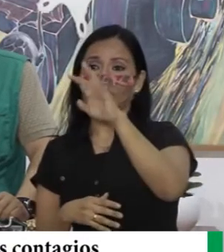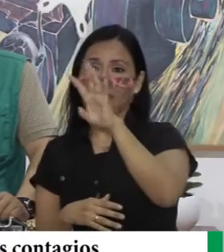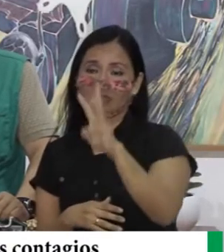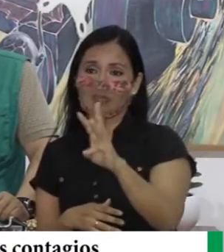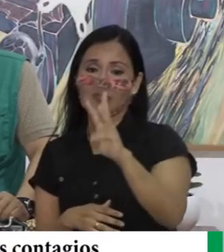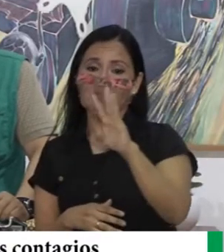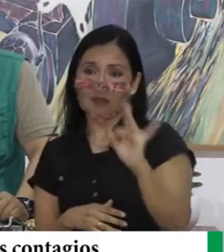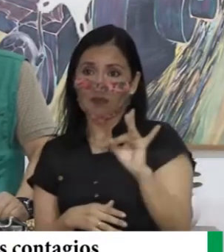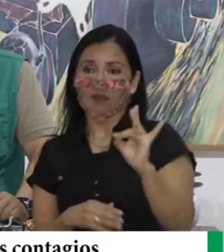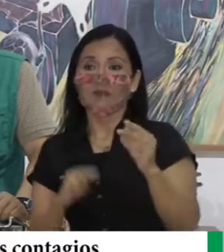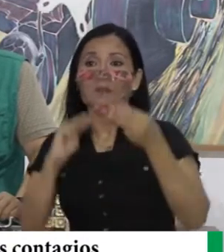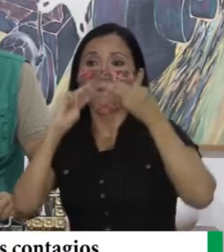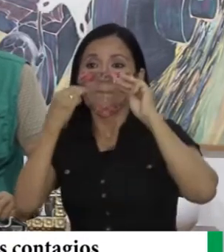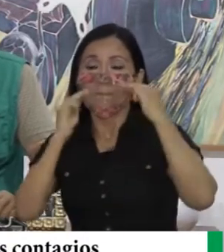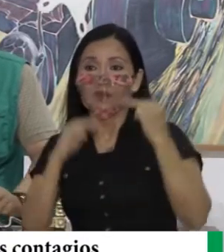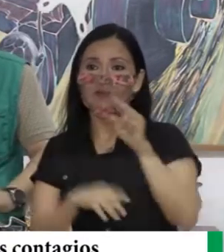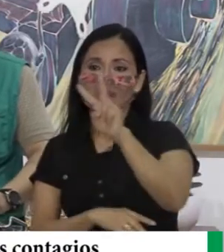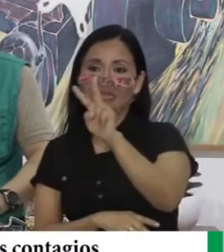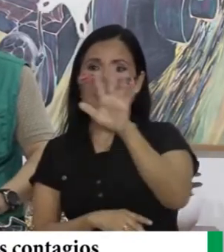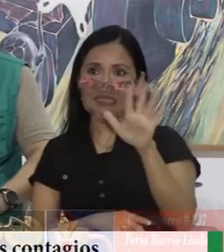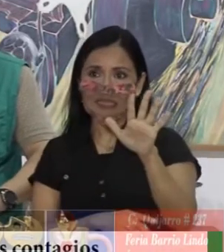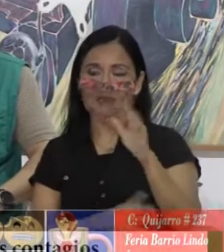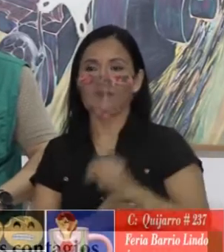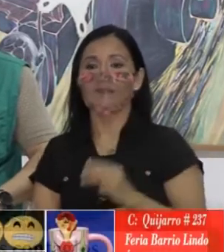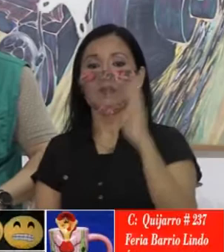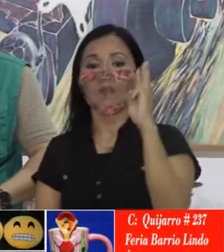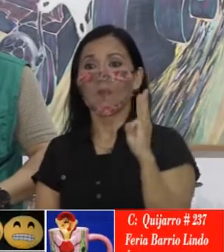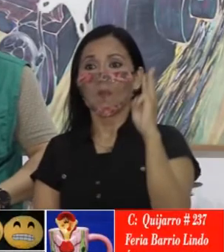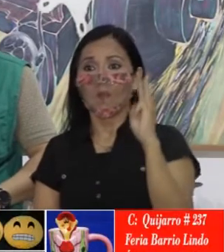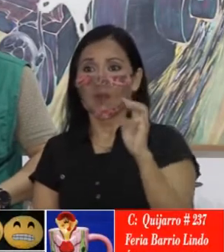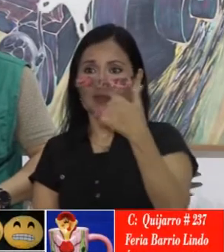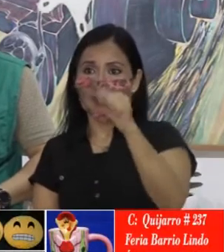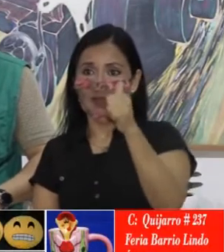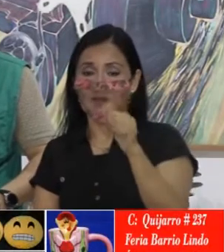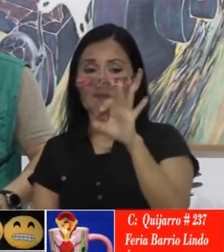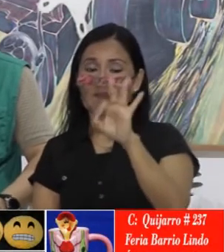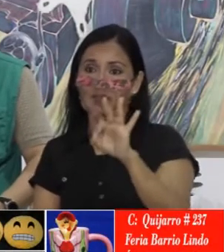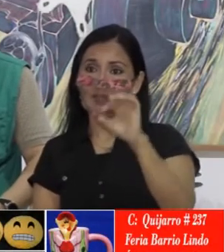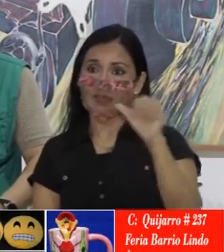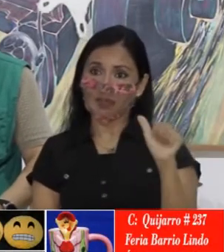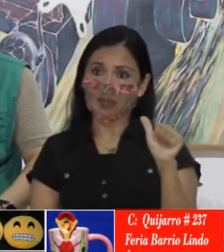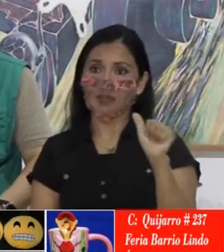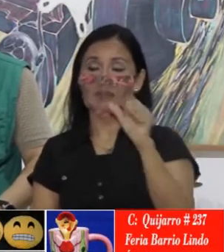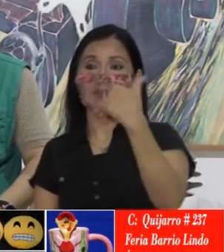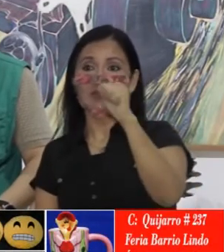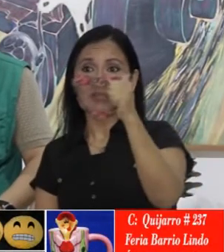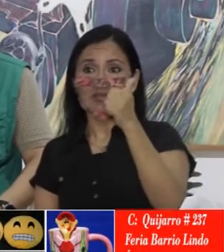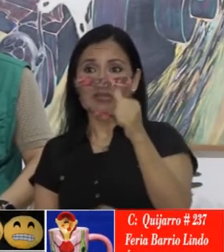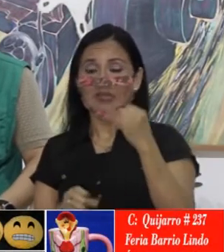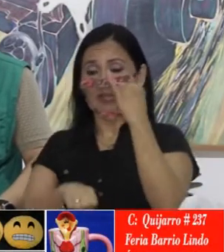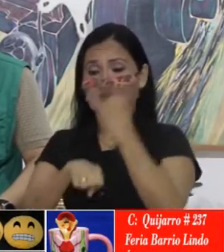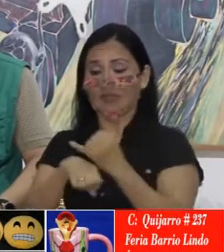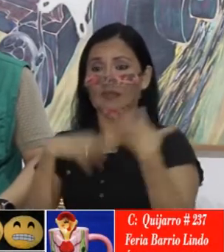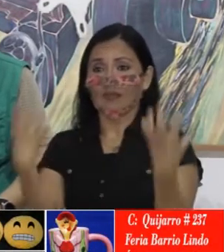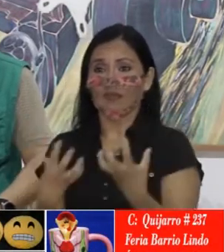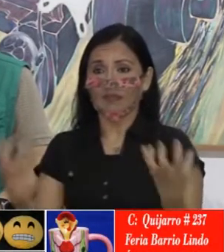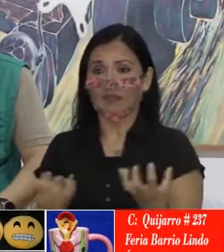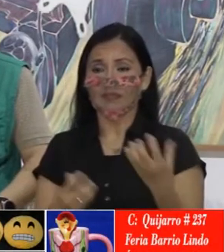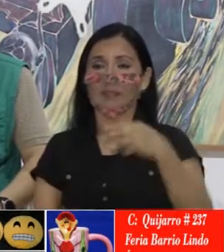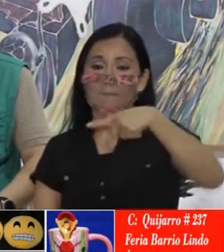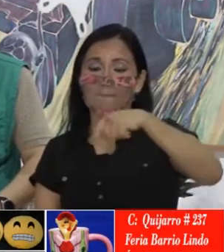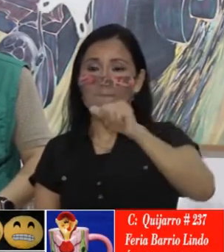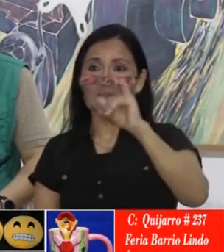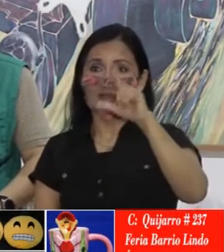casos, Montero, 25, Guarnes, 10, Fernández Alonso, 7, Concepción y Pailón,